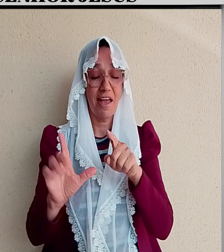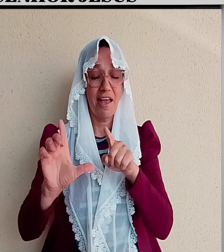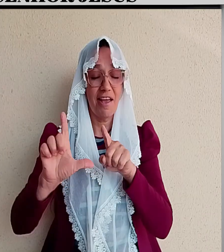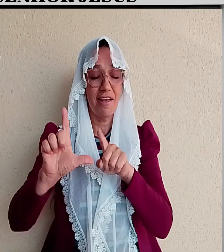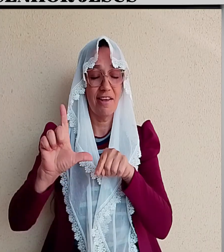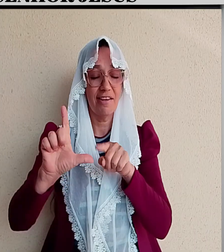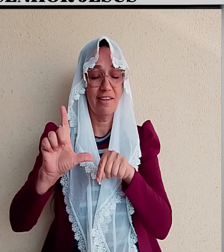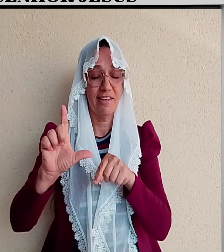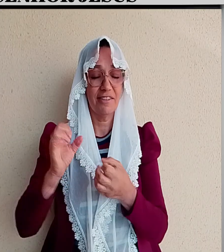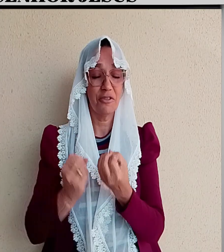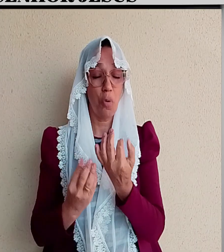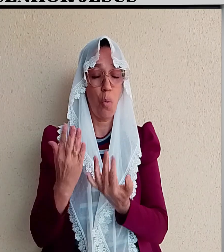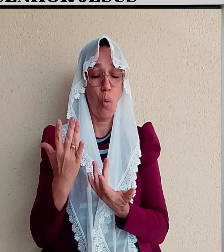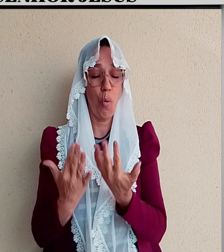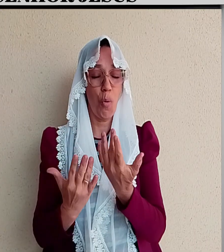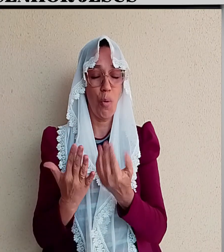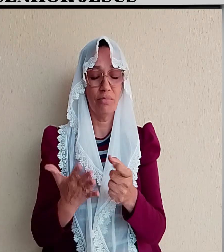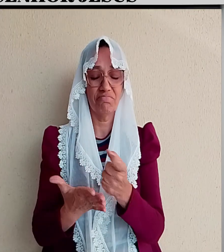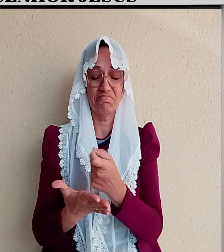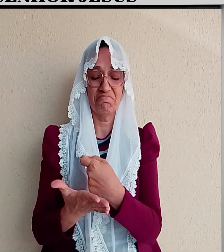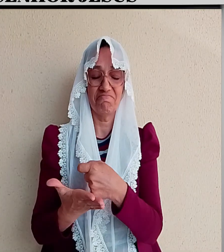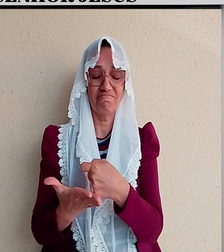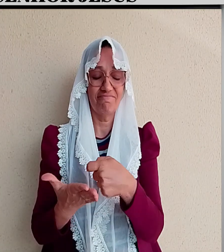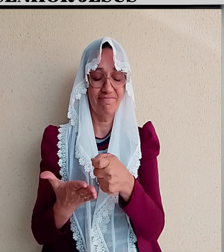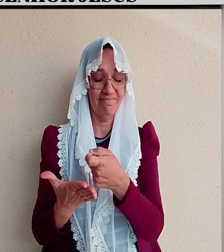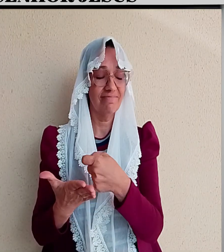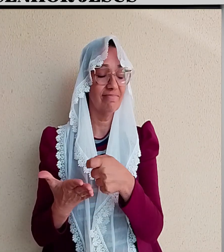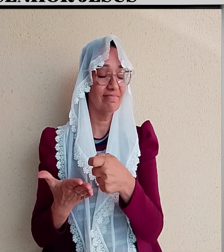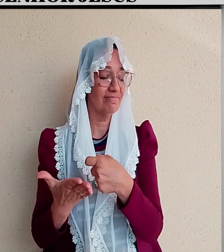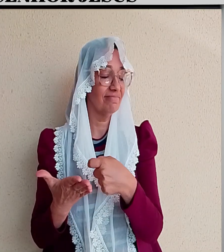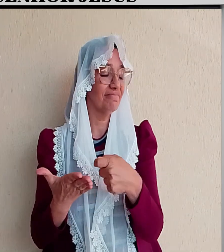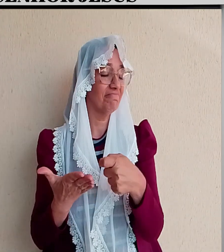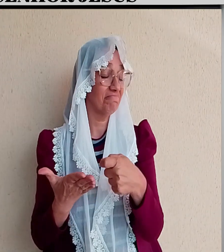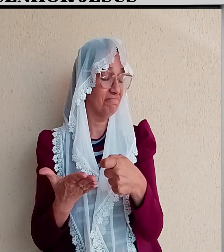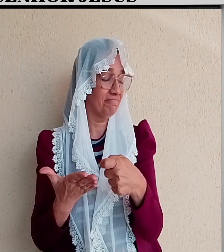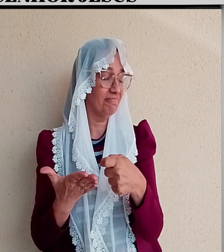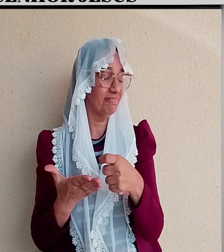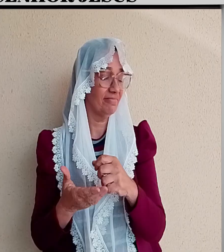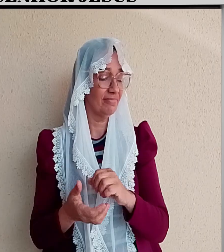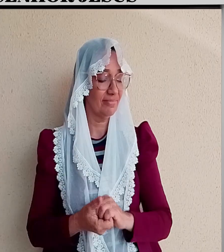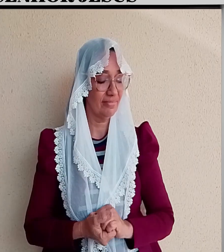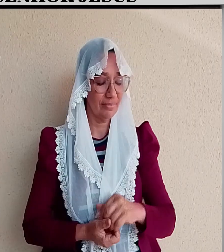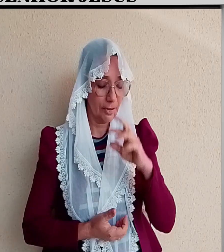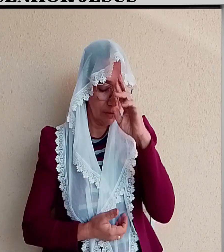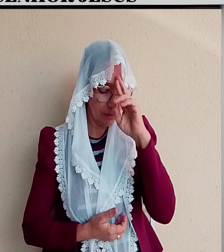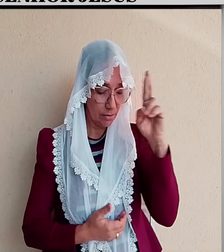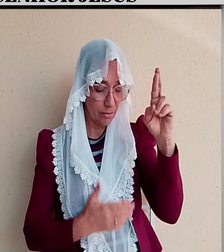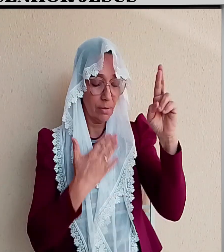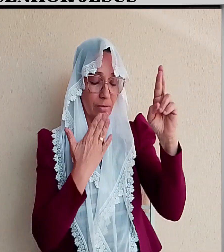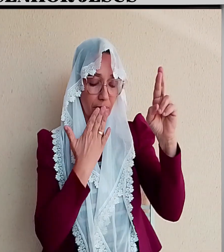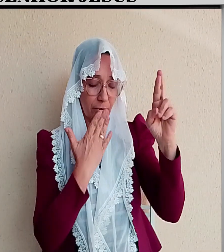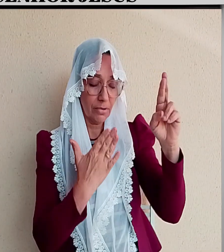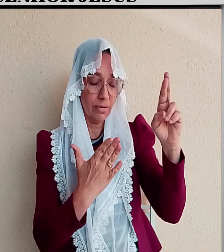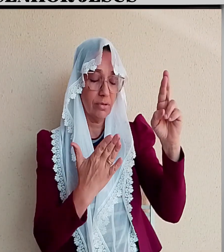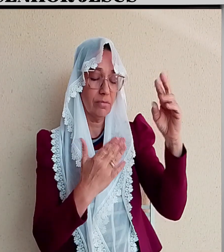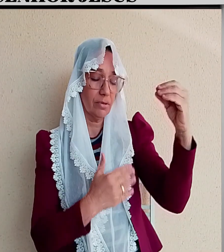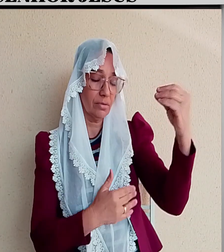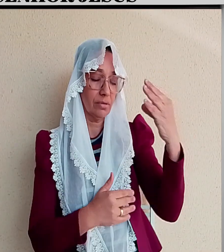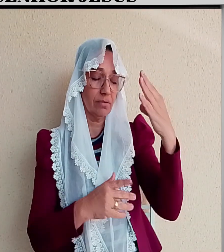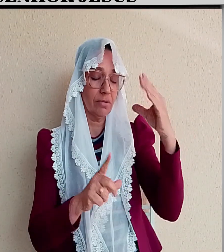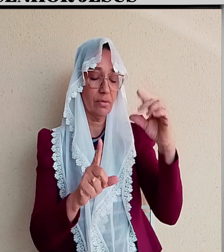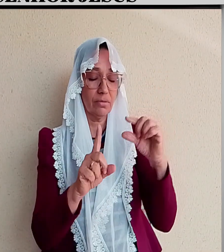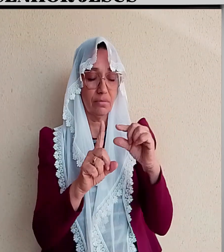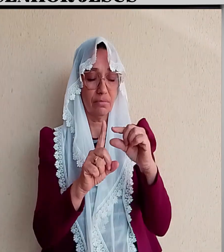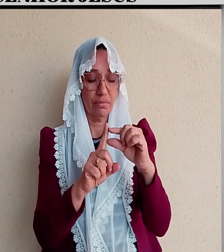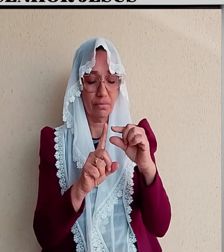vamos te pedir, manda, aleluia, se agraciares aos teus olhos, a tua santa, infalível, poderosa, aleluia,